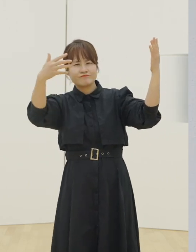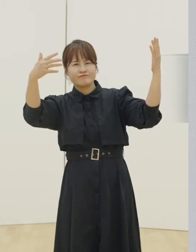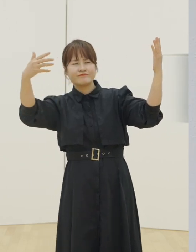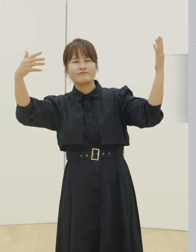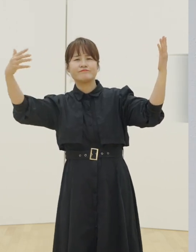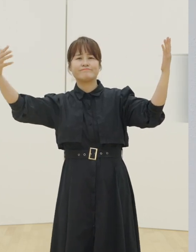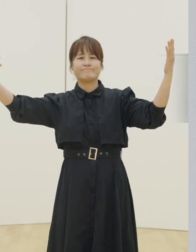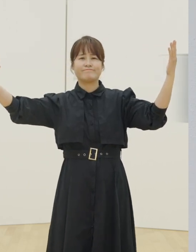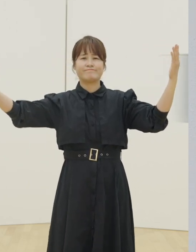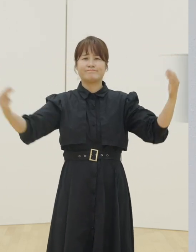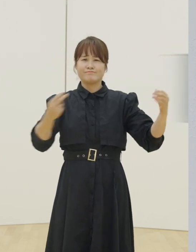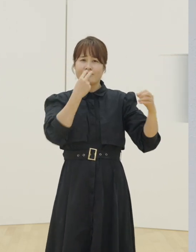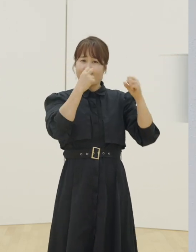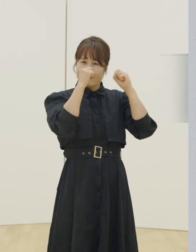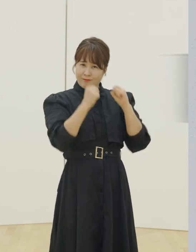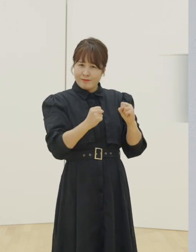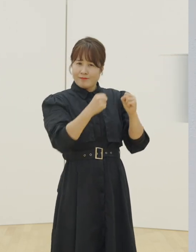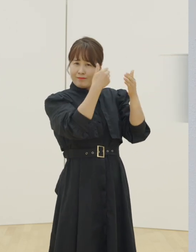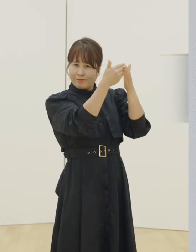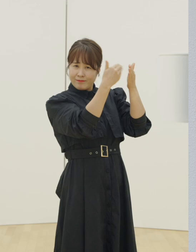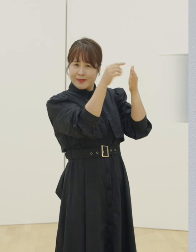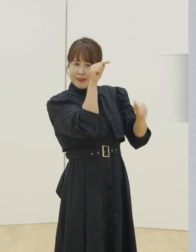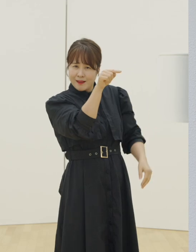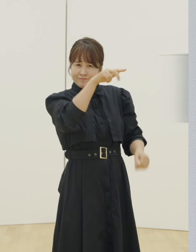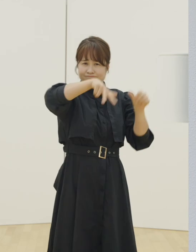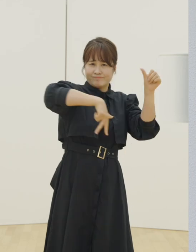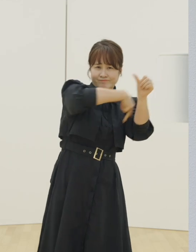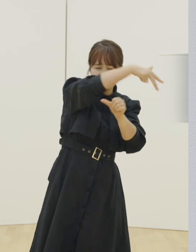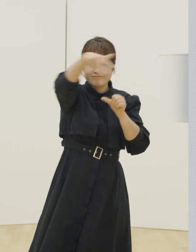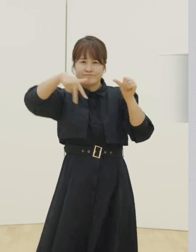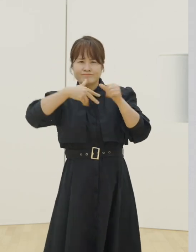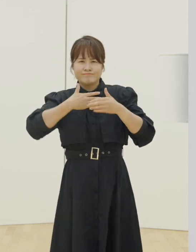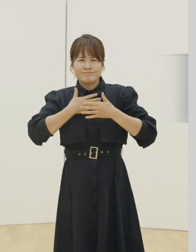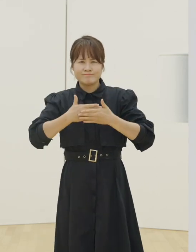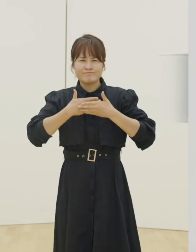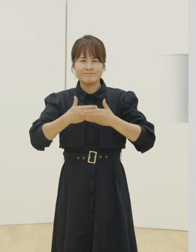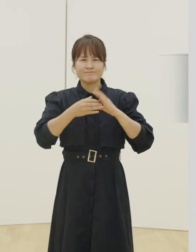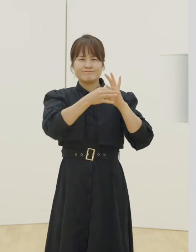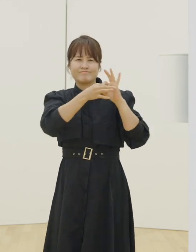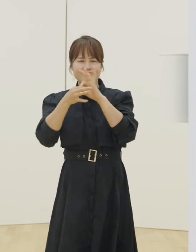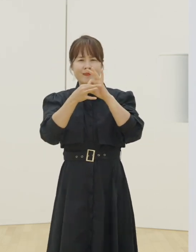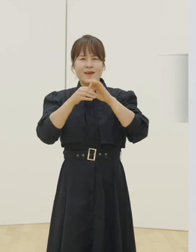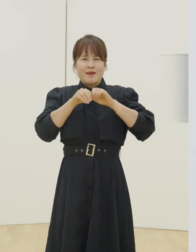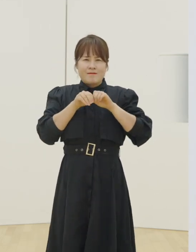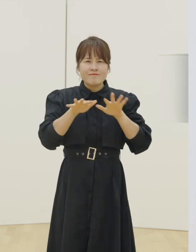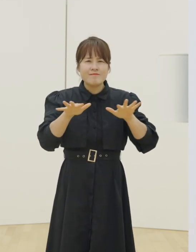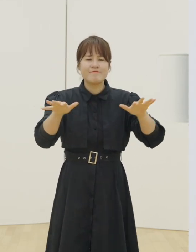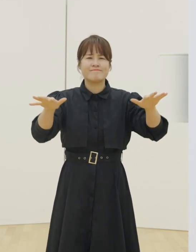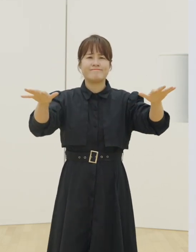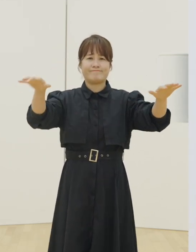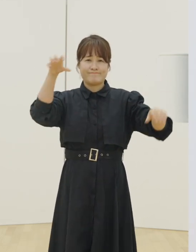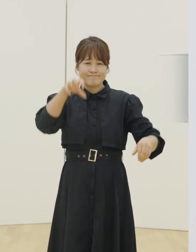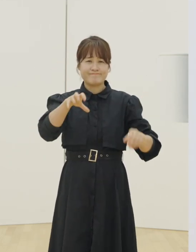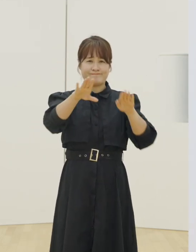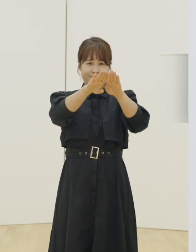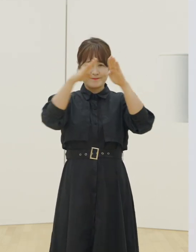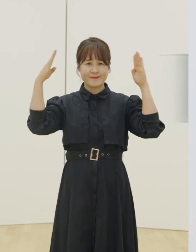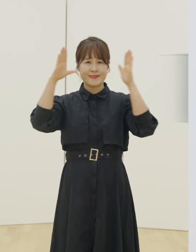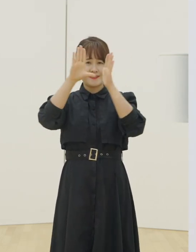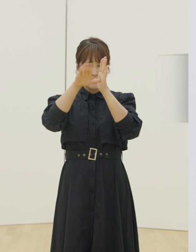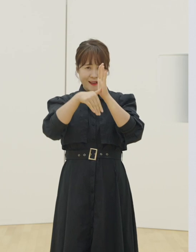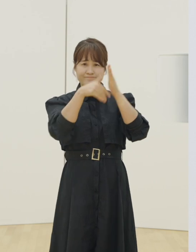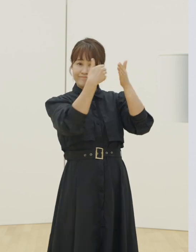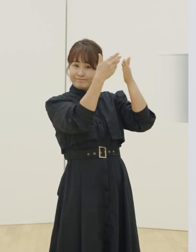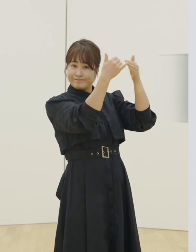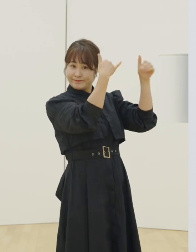되어 있습니다. 생동적으로 그려진 것과 주변 공간과의 긴장 관계에서 울림으로 공간이